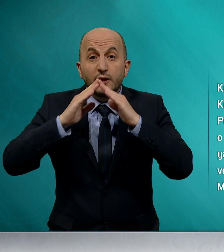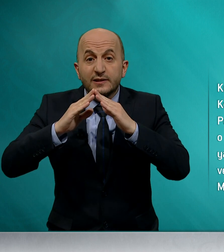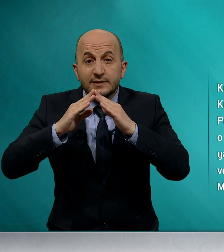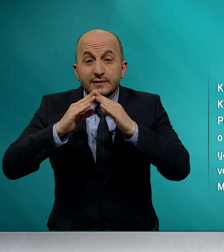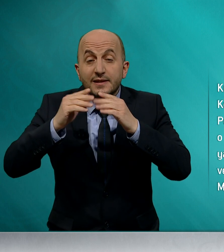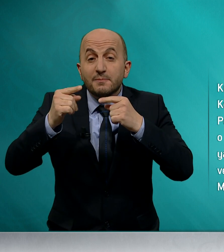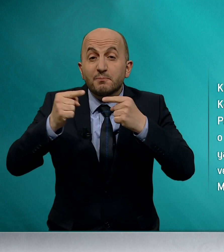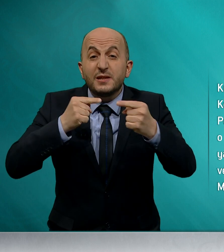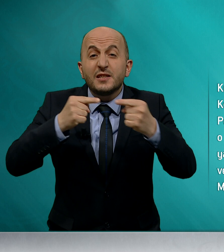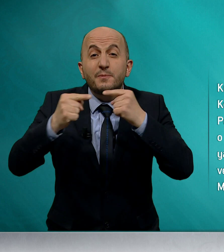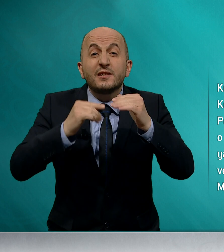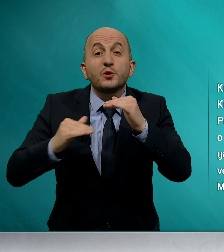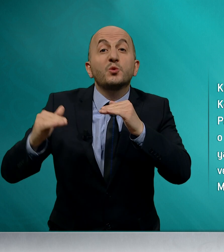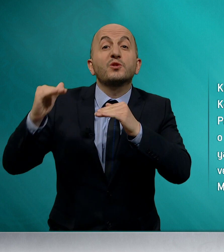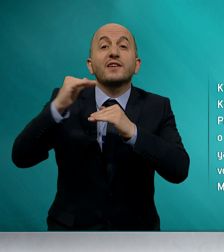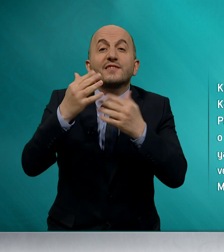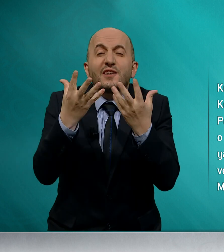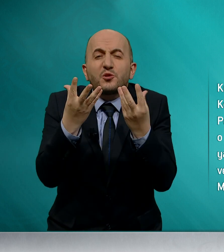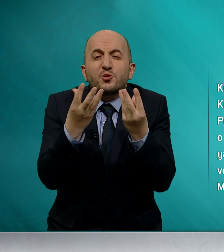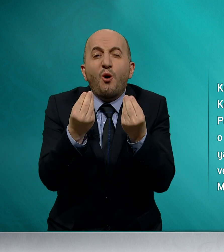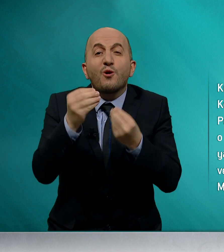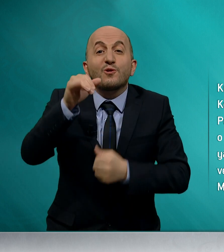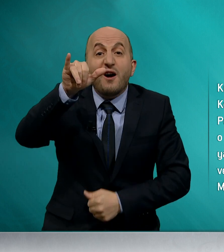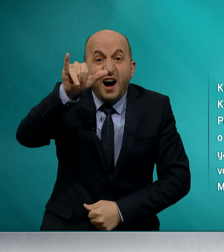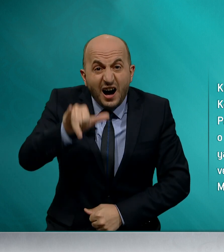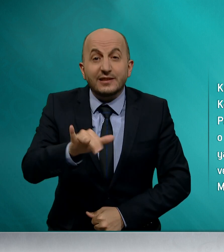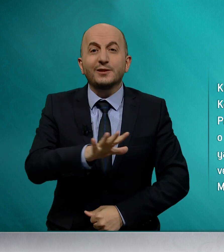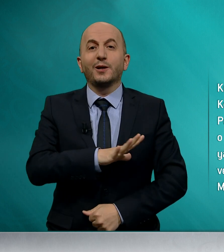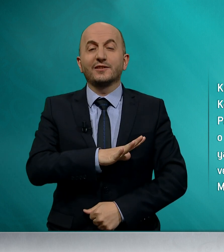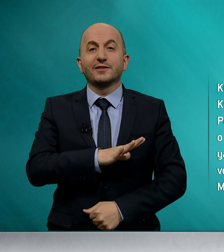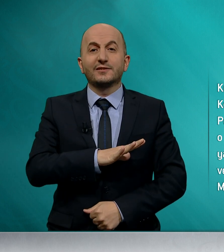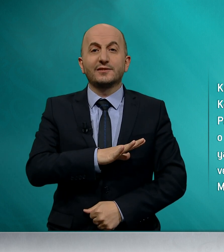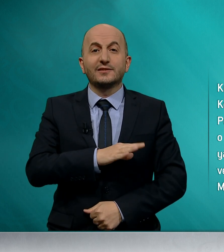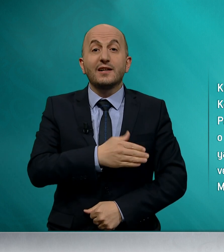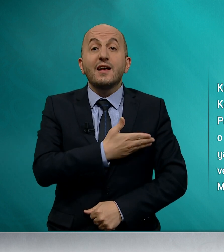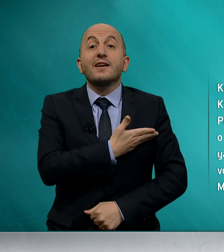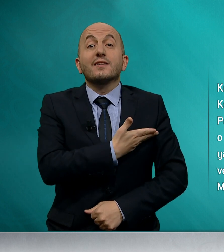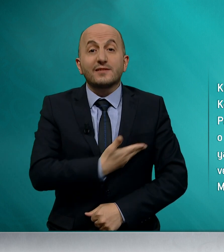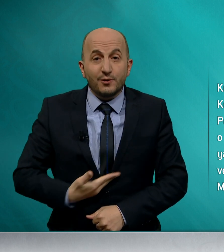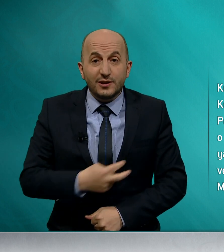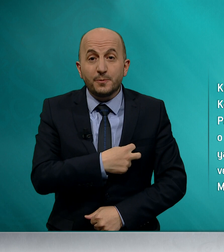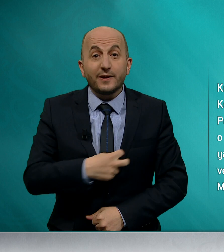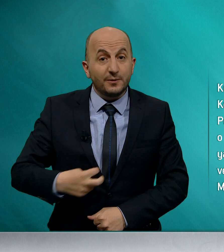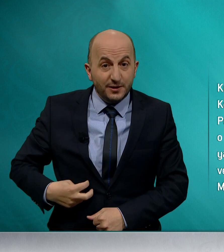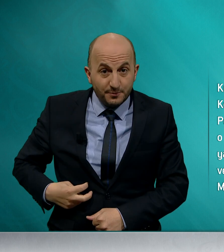komşuların birbiri üzerinde çok hakkı vardır. Sevgili